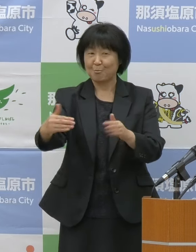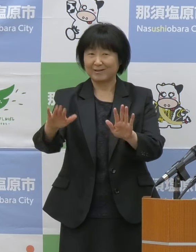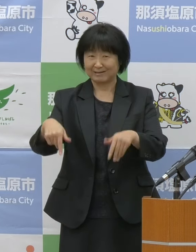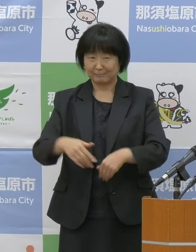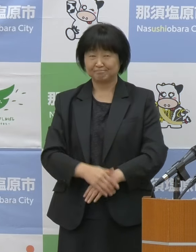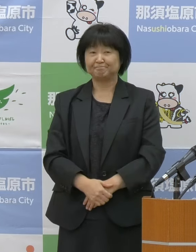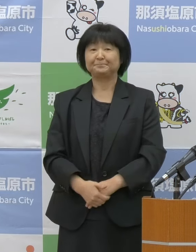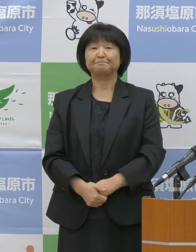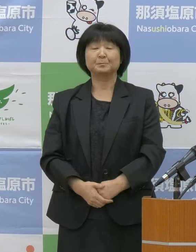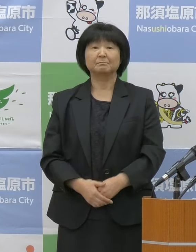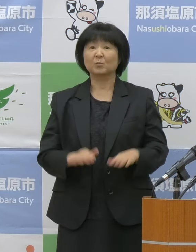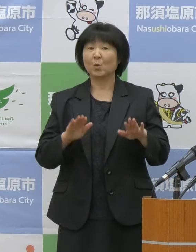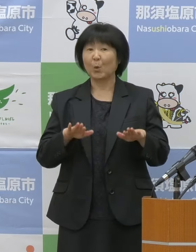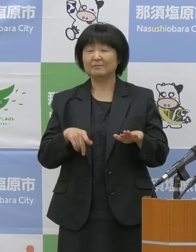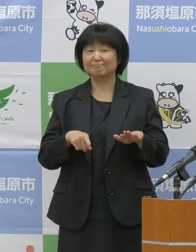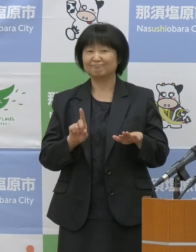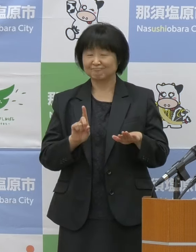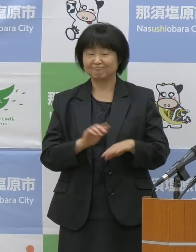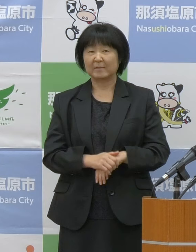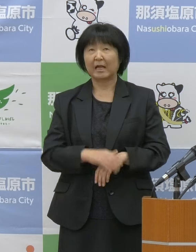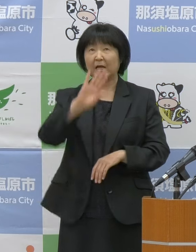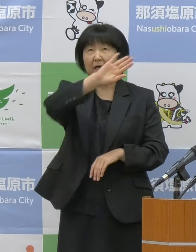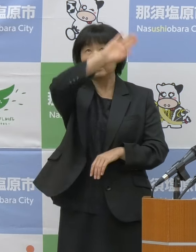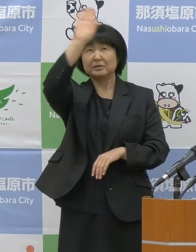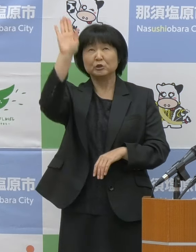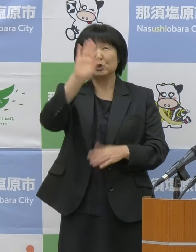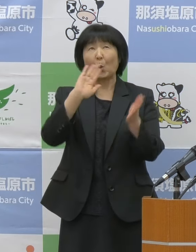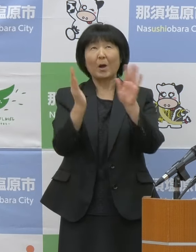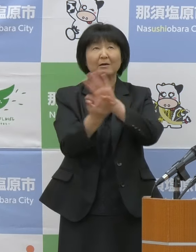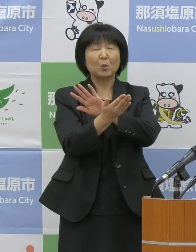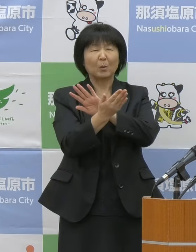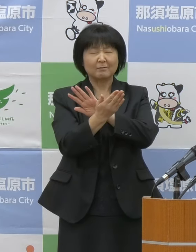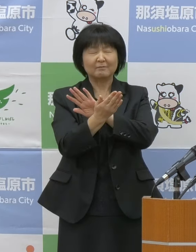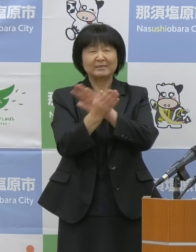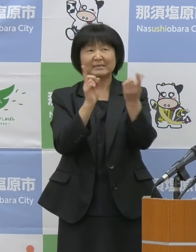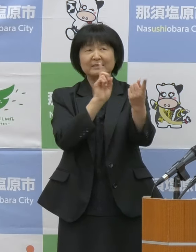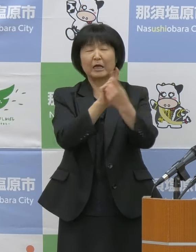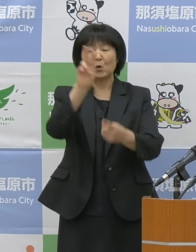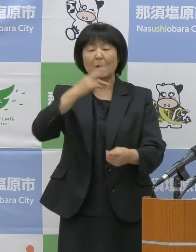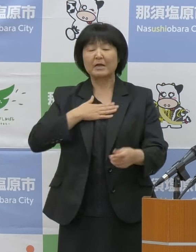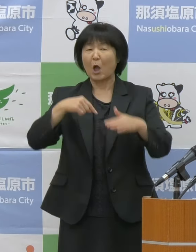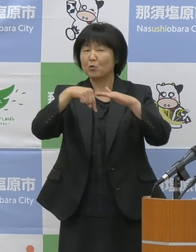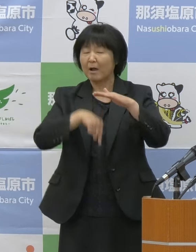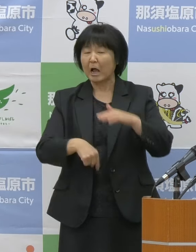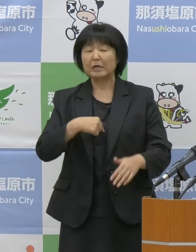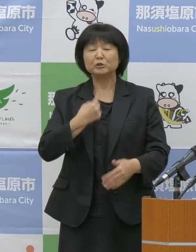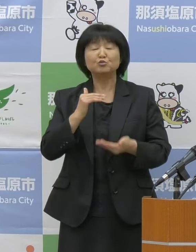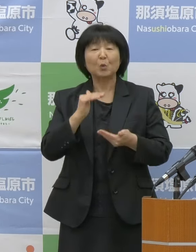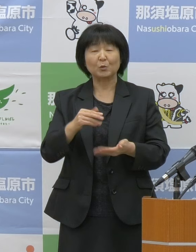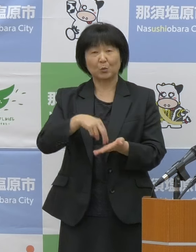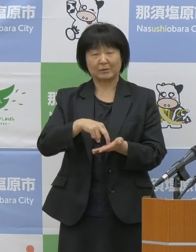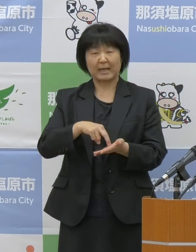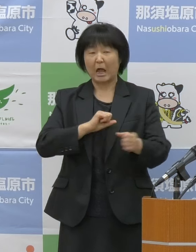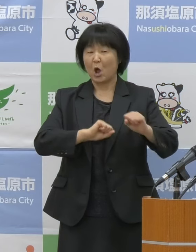。今回はですね、気候変動に対する理解を深め、自分事として